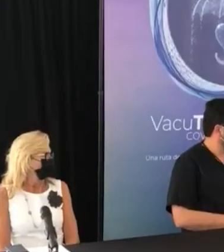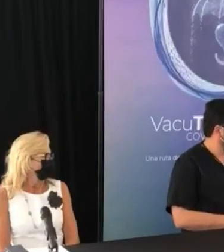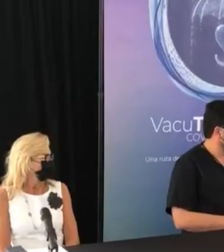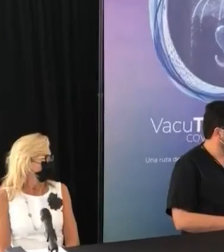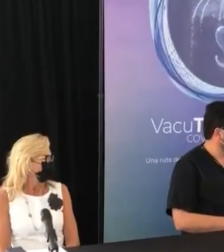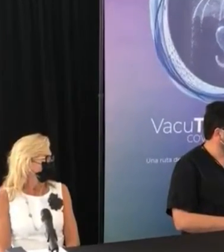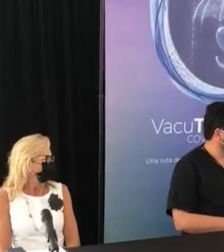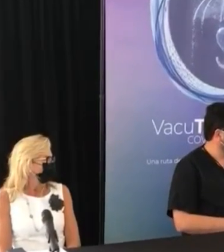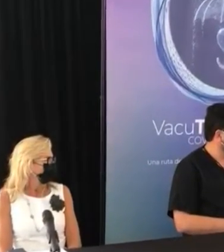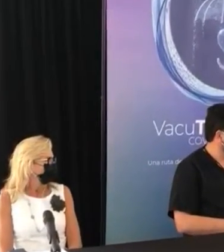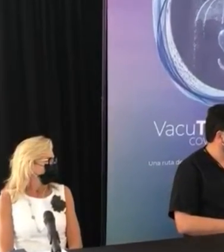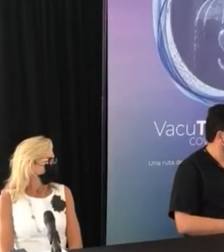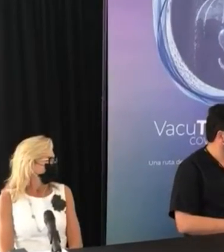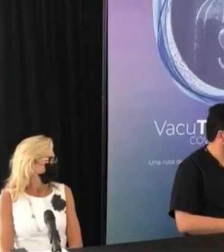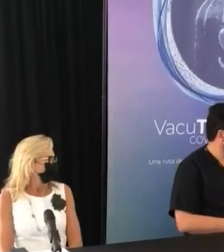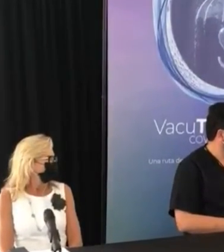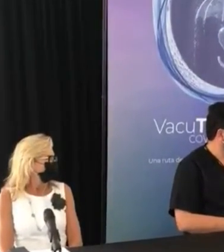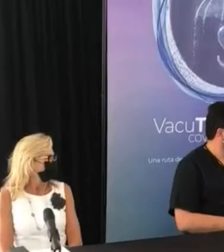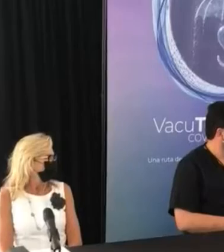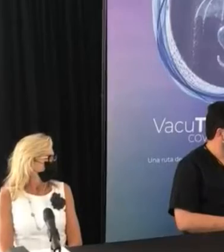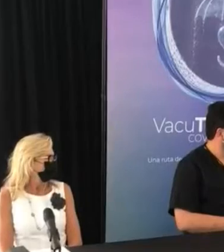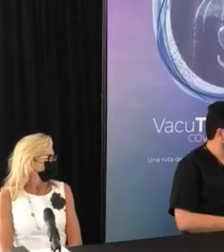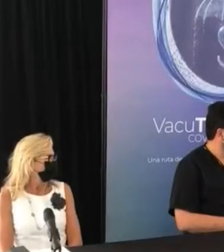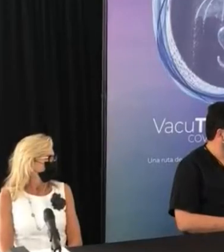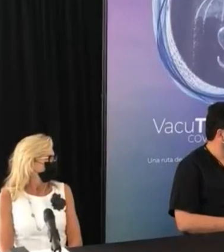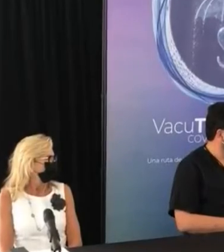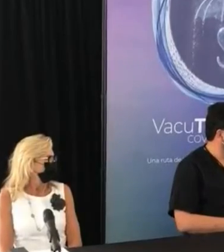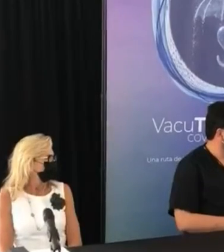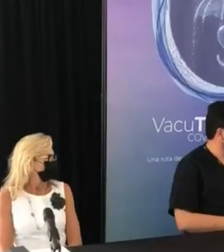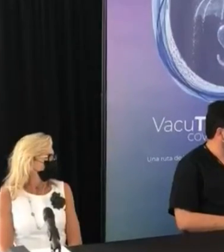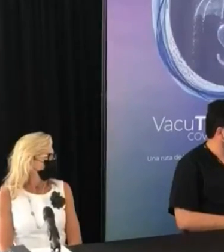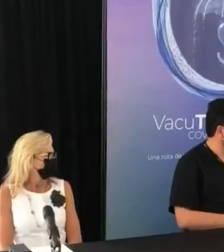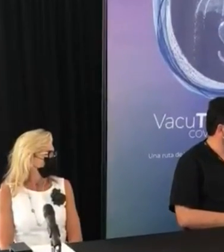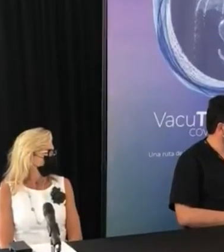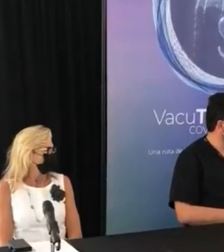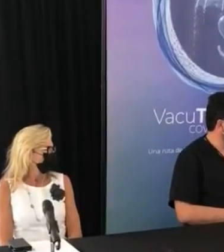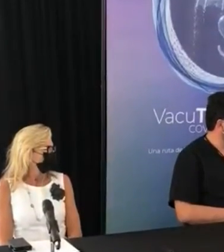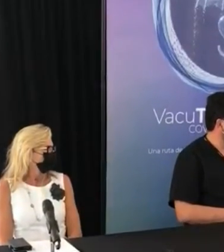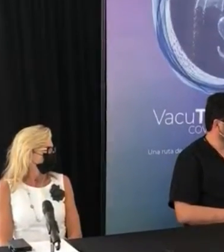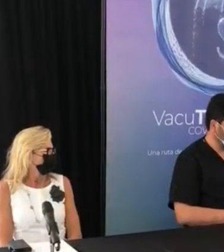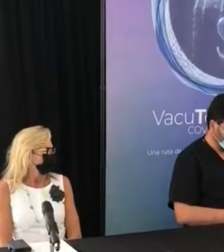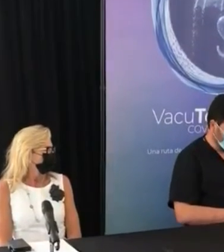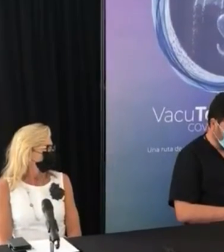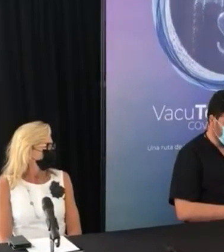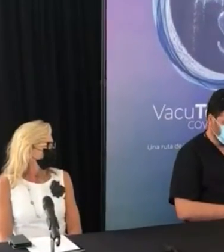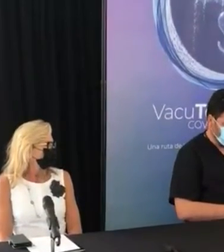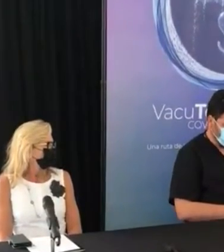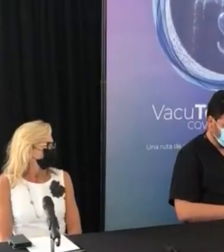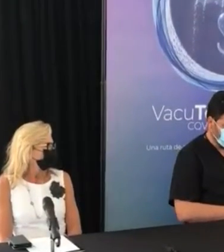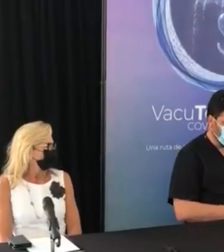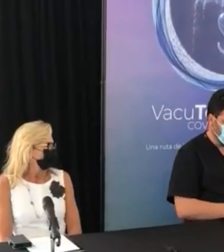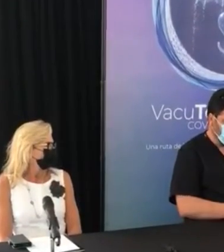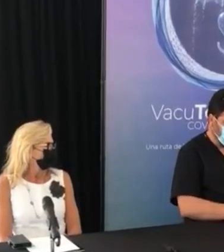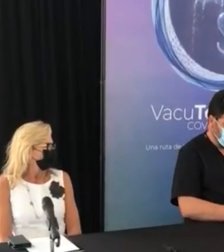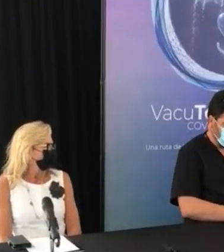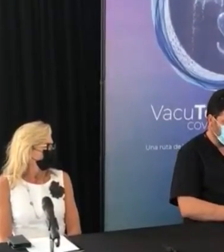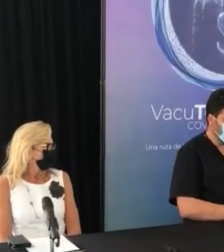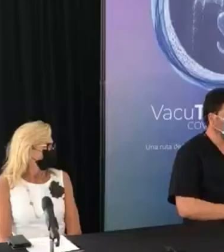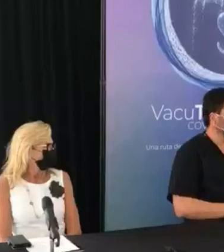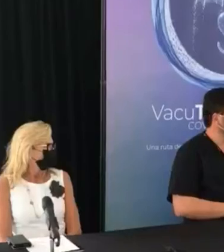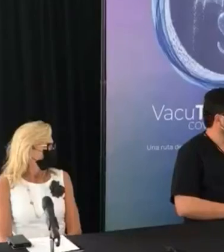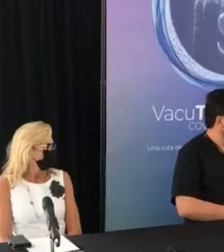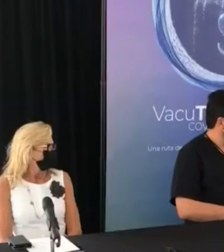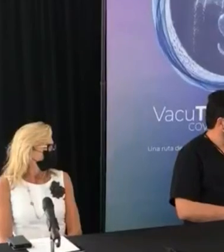sé que el secretario quisiera darle lo que quieran, pero no más de 5 días después ni no más de 5 días antes. Yo me la puse 5 días